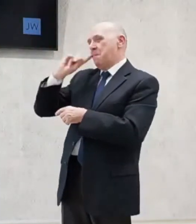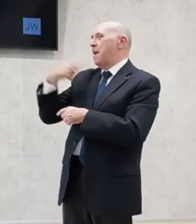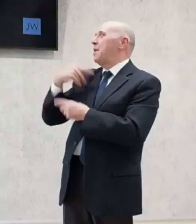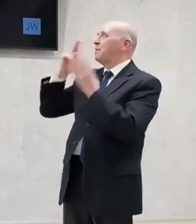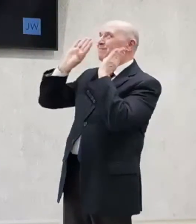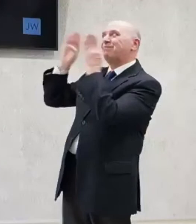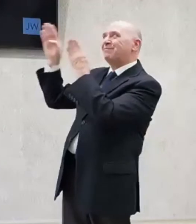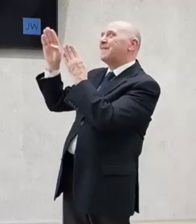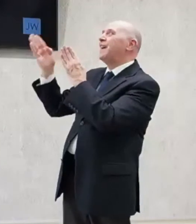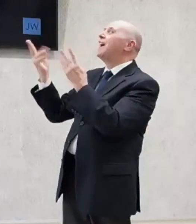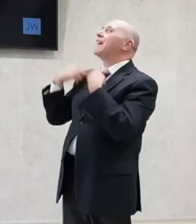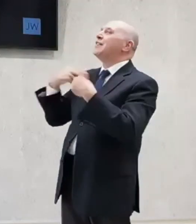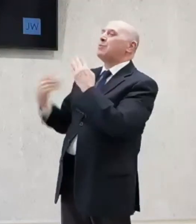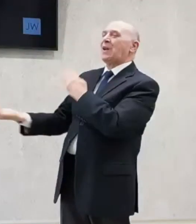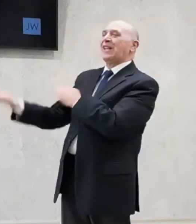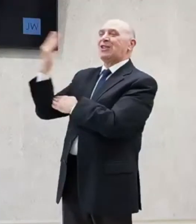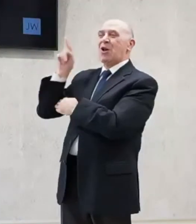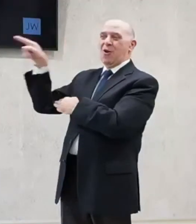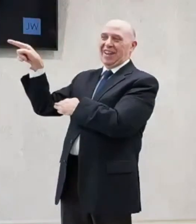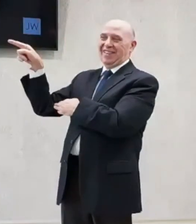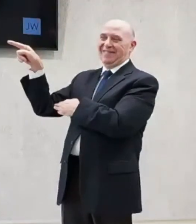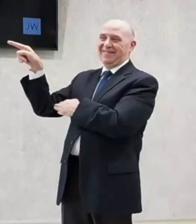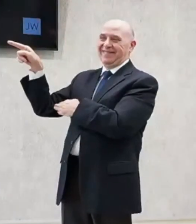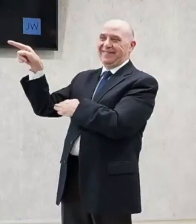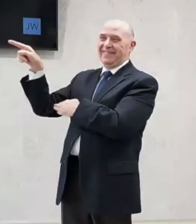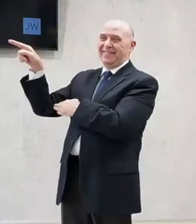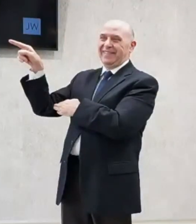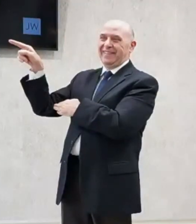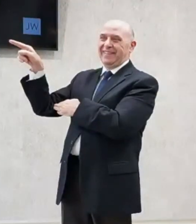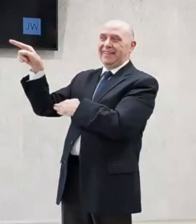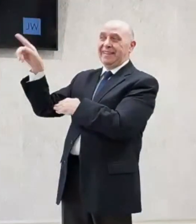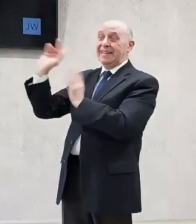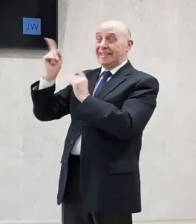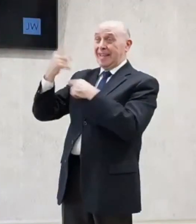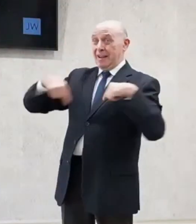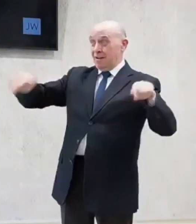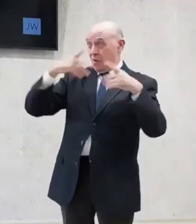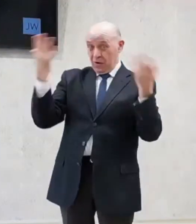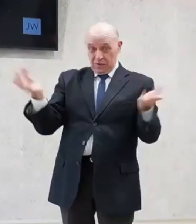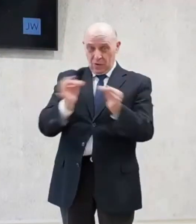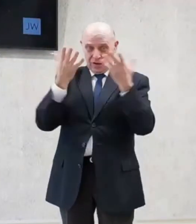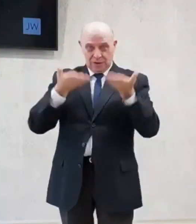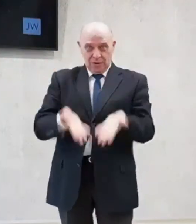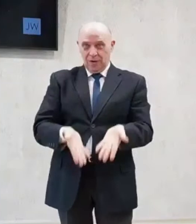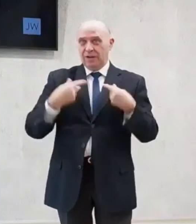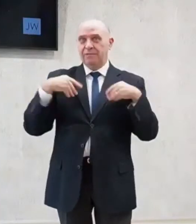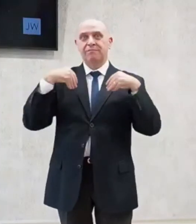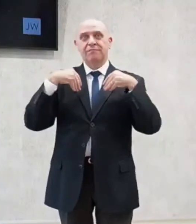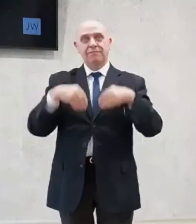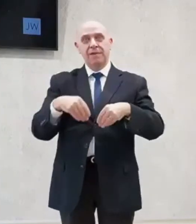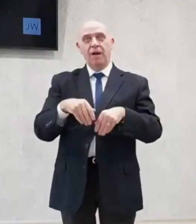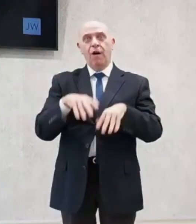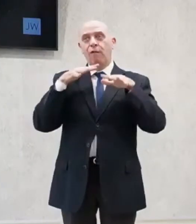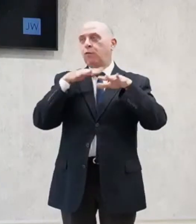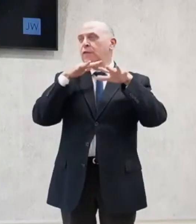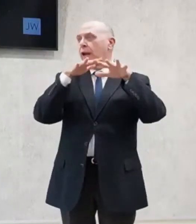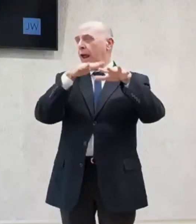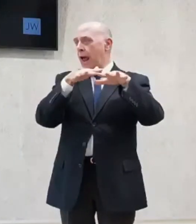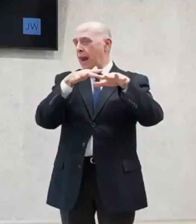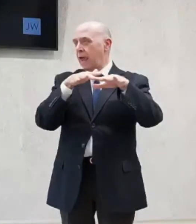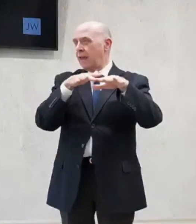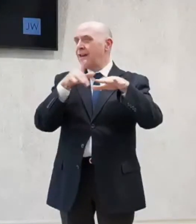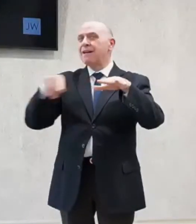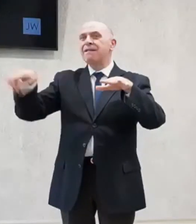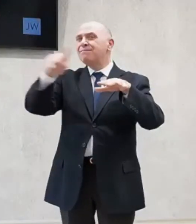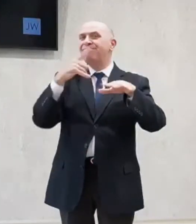Quando muore una persona o come in questa occasione assistiamo un funerale siete d'accordo nell'affermare che ci